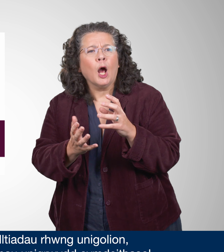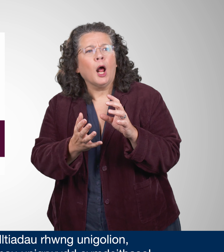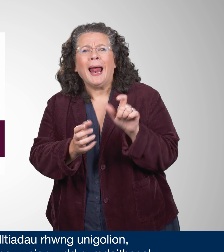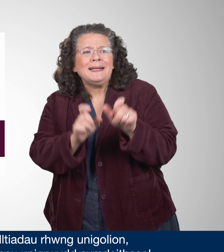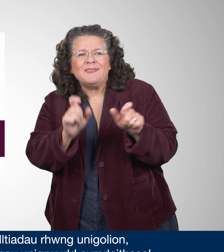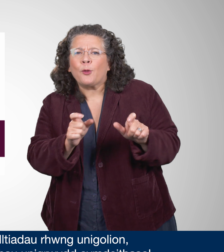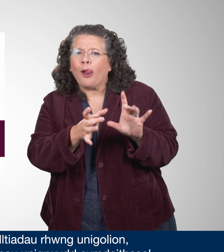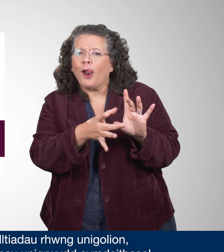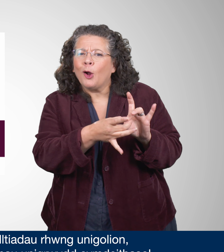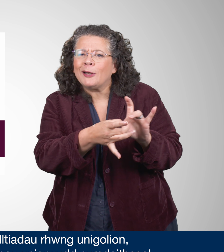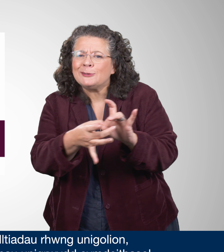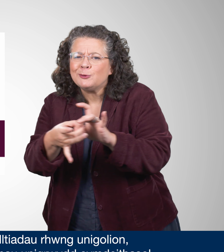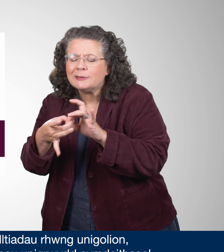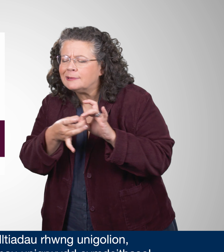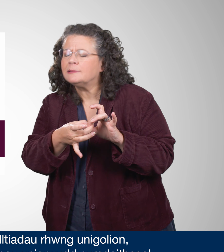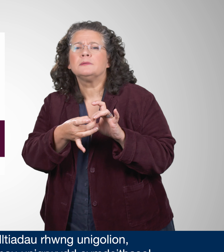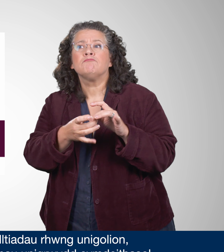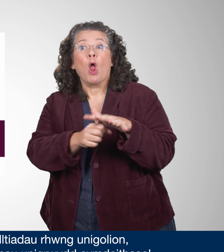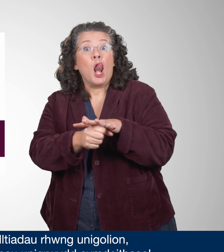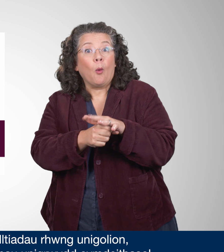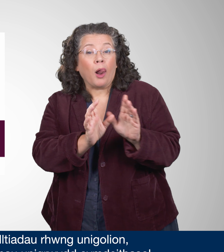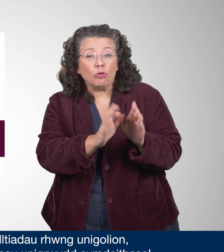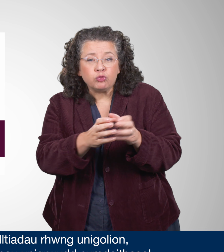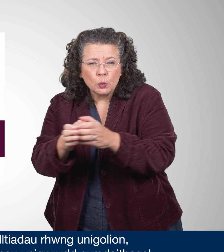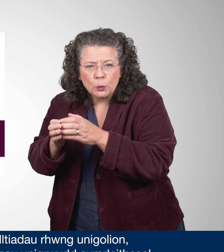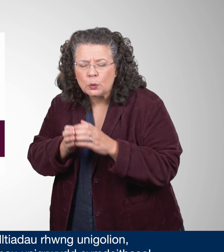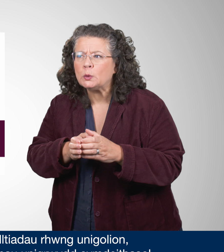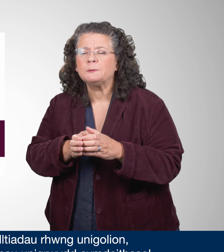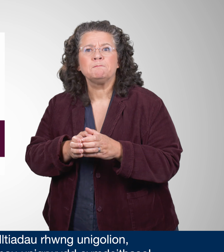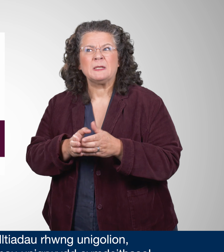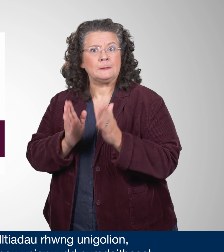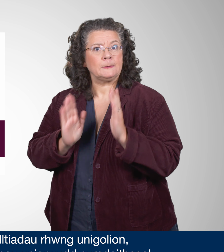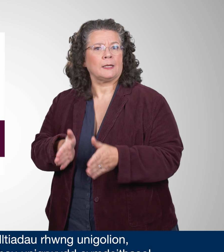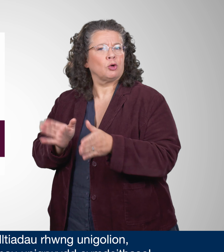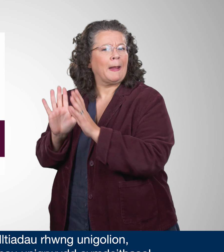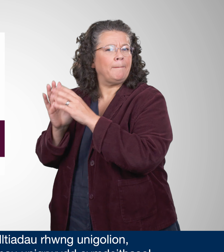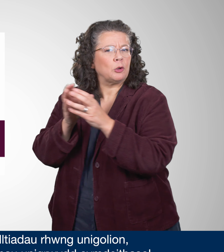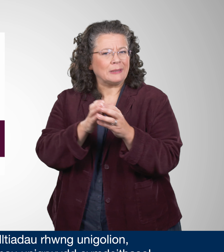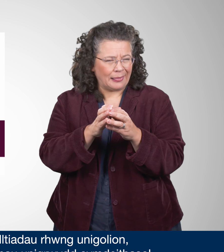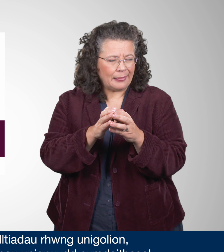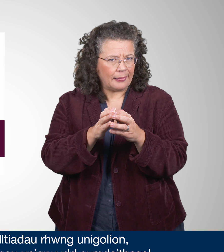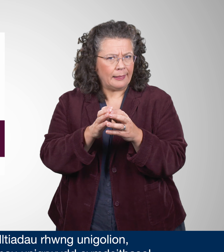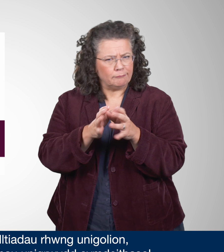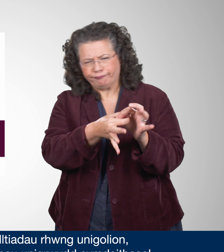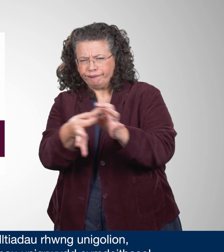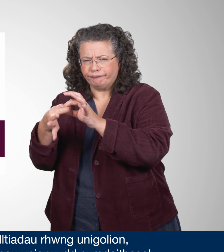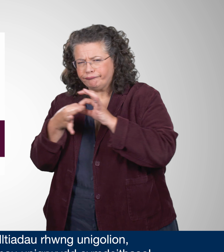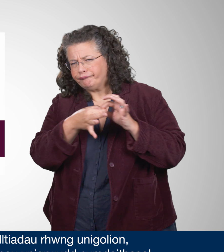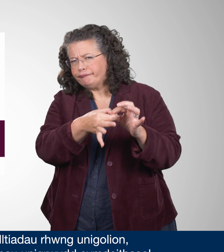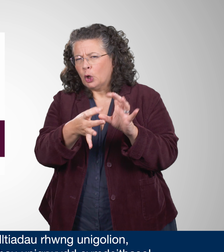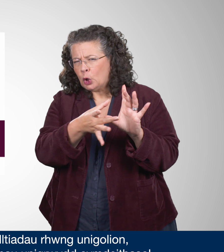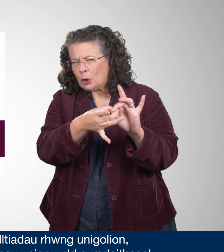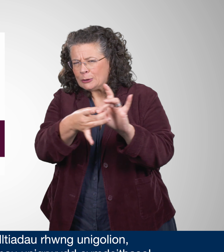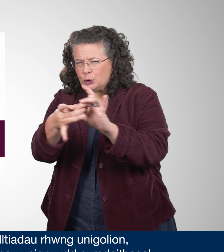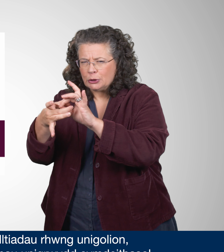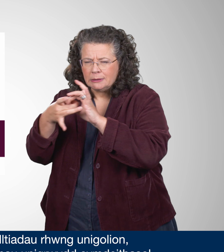cysylltiadau rhwng unigolion, grwpiau lleol a'r cyrff statudol i leihau unigrwydd